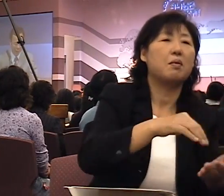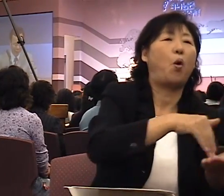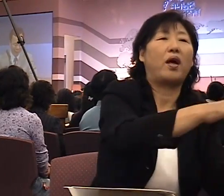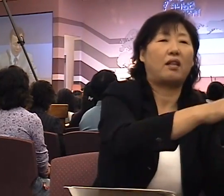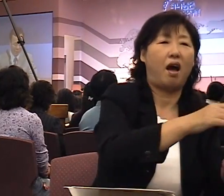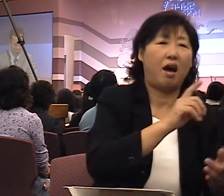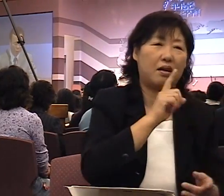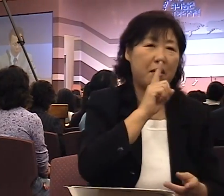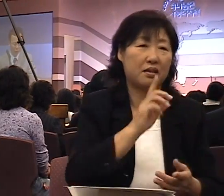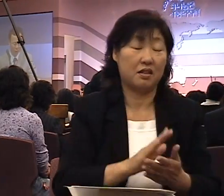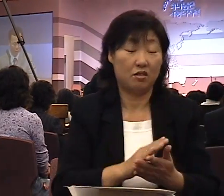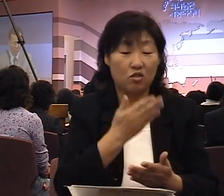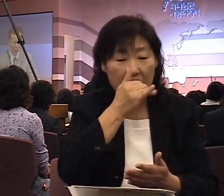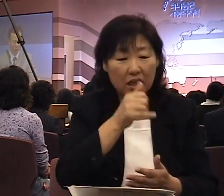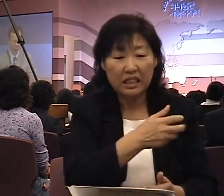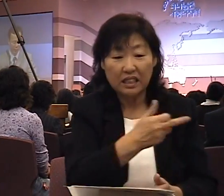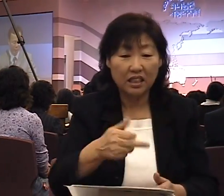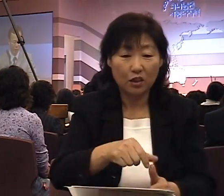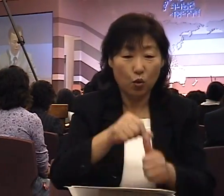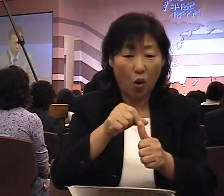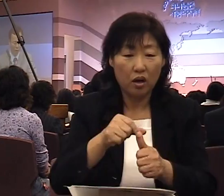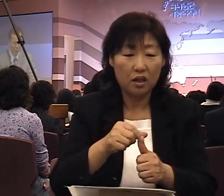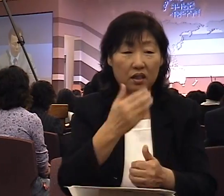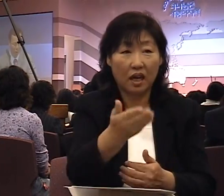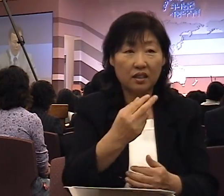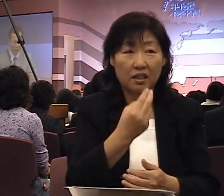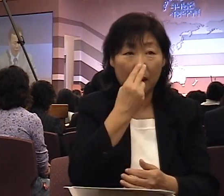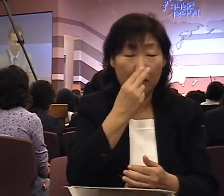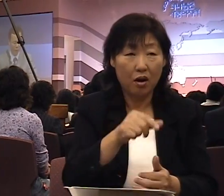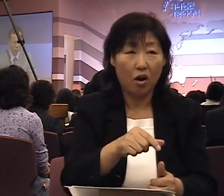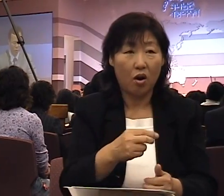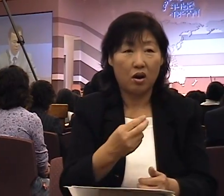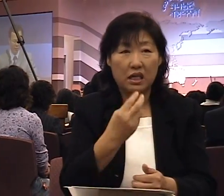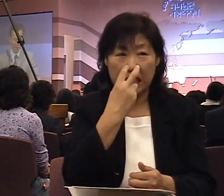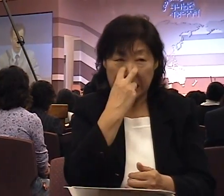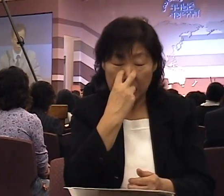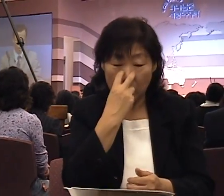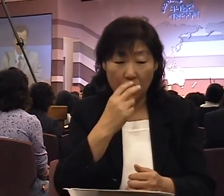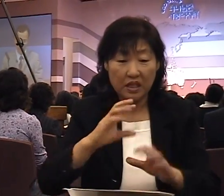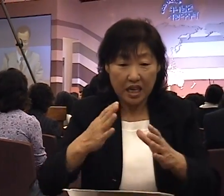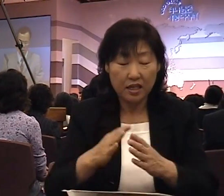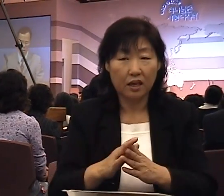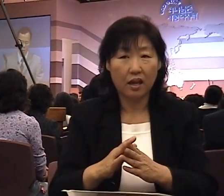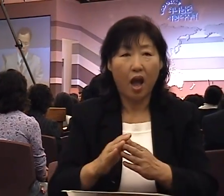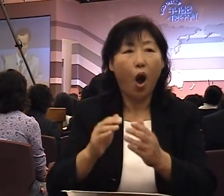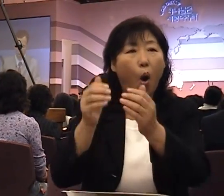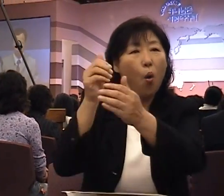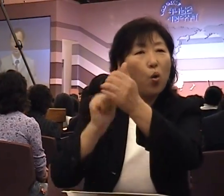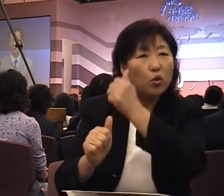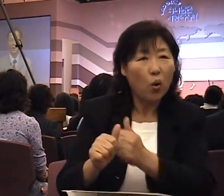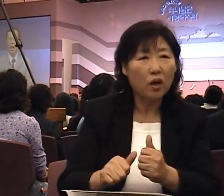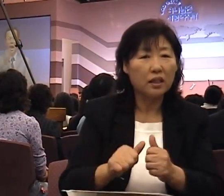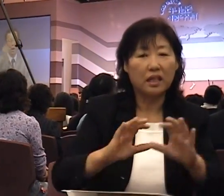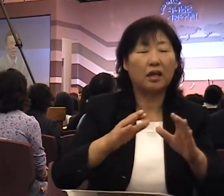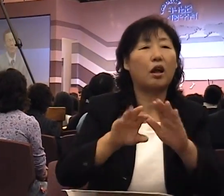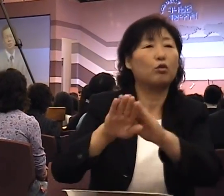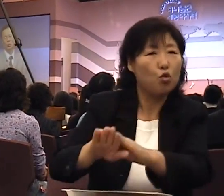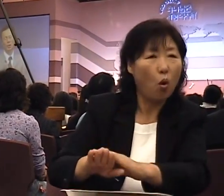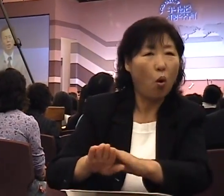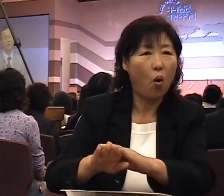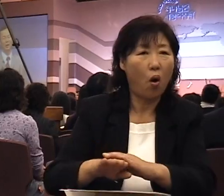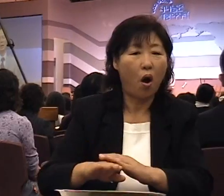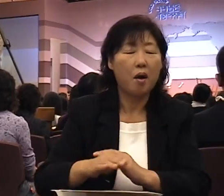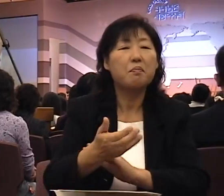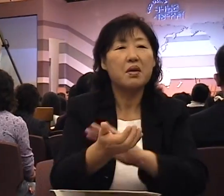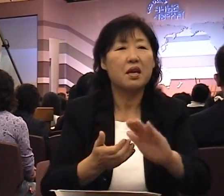보세요. 하나님이 큰 구원으로 당신들의 생명을 보존하고 당신들의 후손을 세상에 두시려고 나를 당신들 앞서 보내셨나니, 하나님이